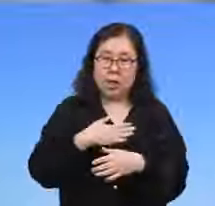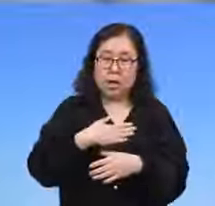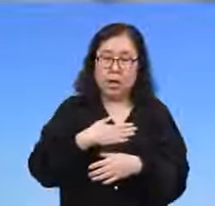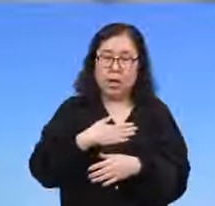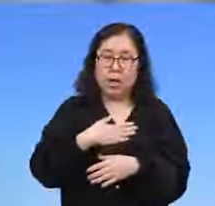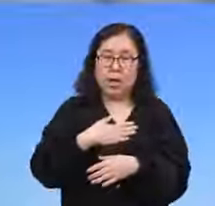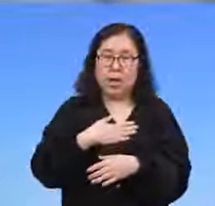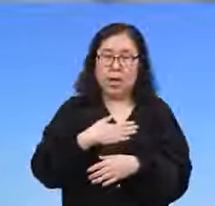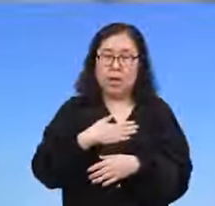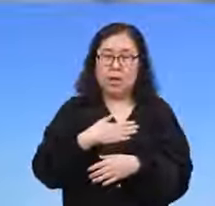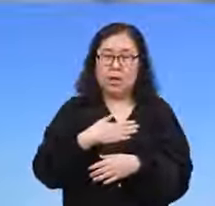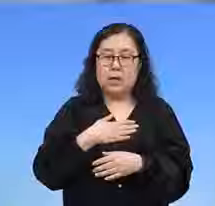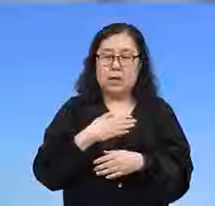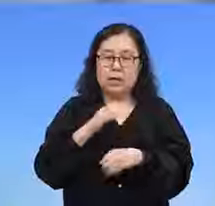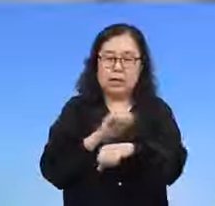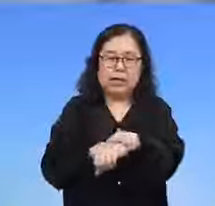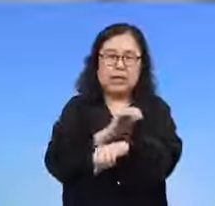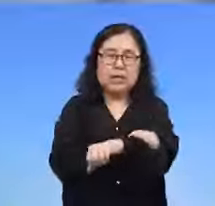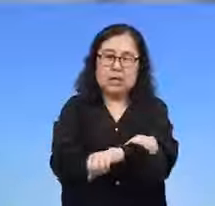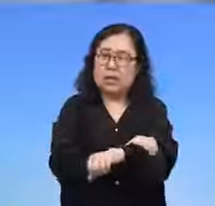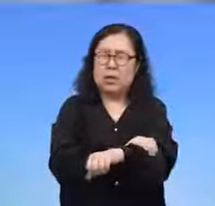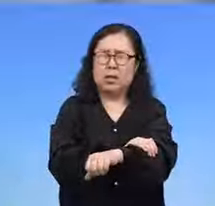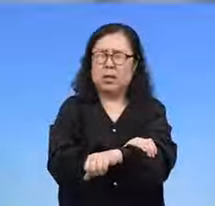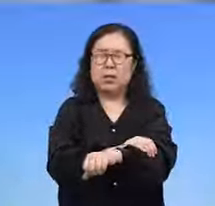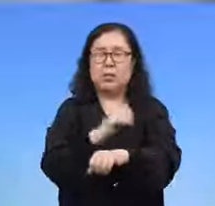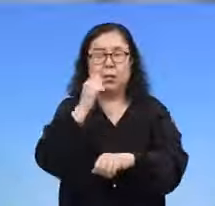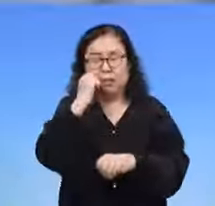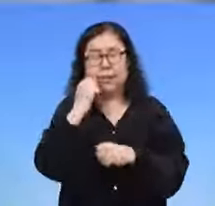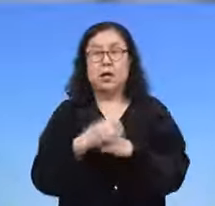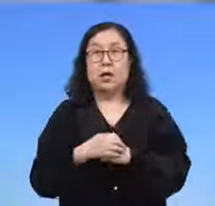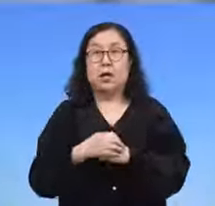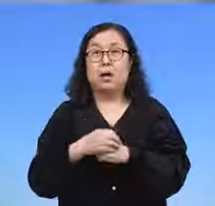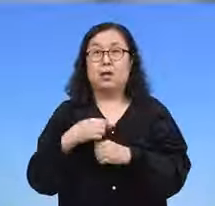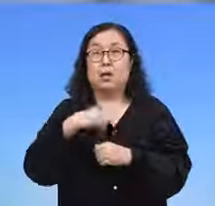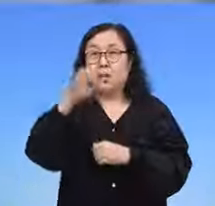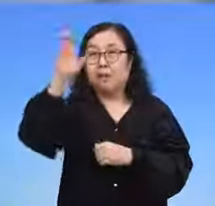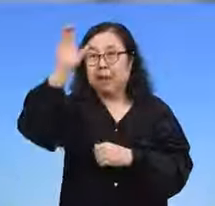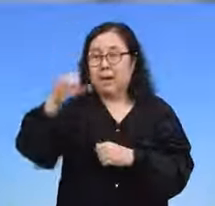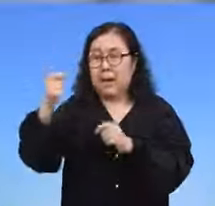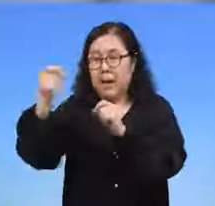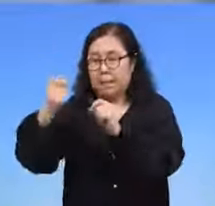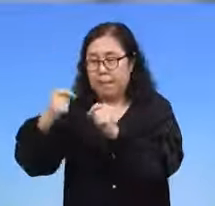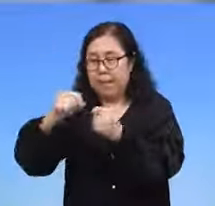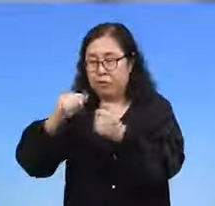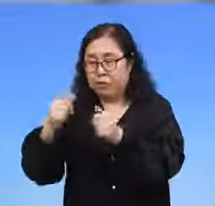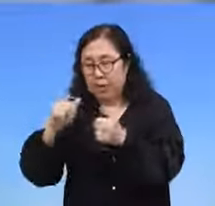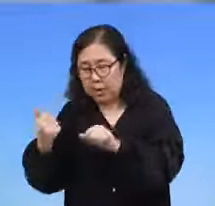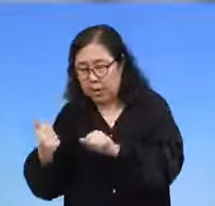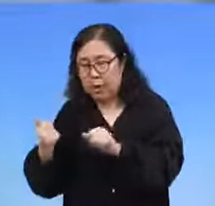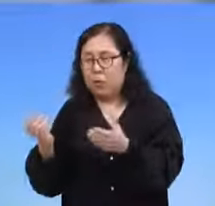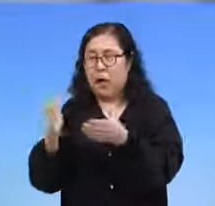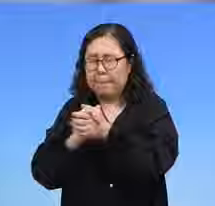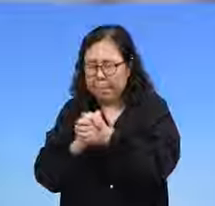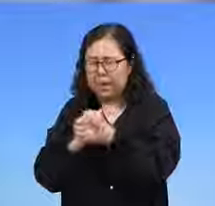약해요. 맨날 죽어야 된다, 십자가 앞에 못 박혀야 된다, 아멘 아멘 하는데 한 번도 죽어본 적이 없습니다.